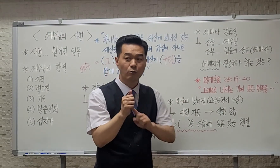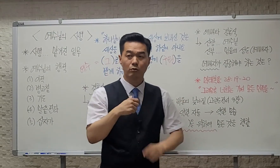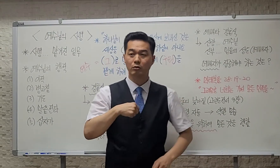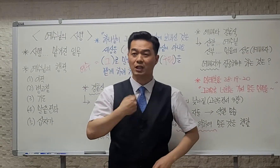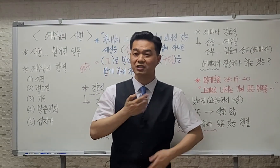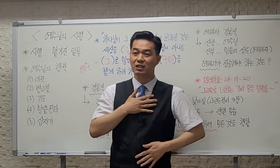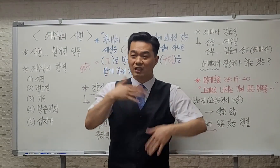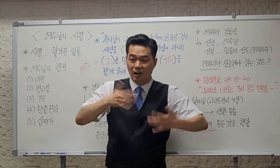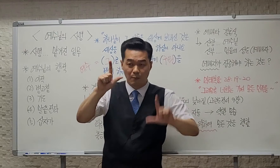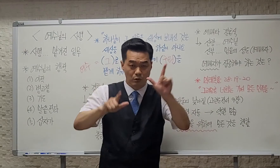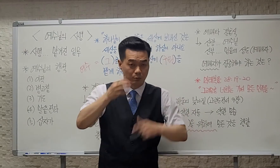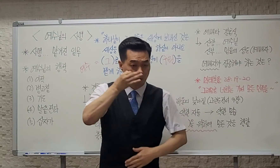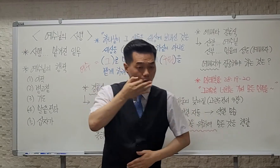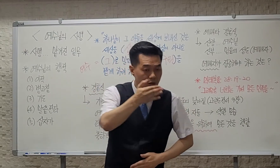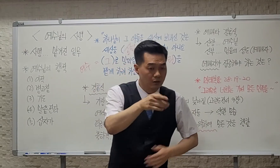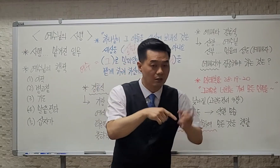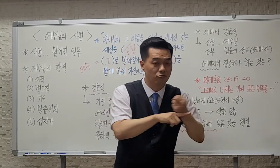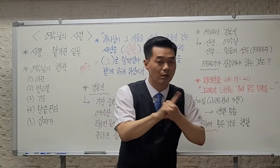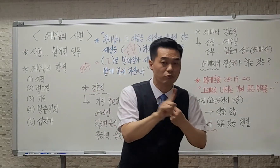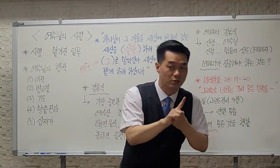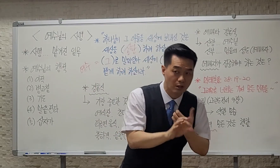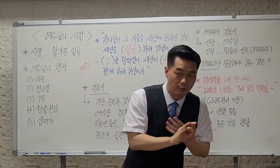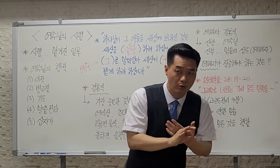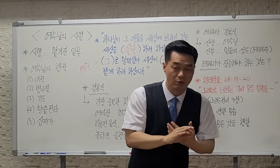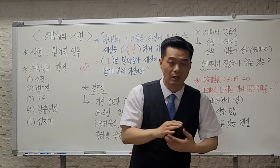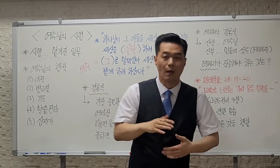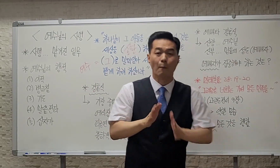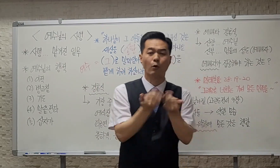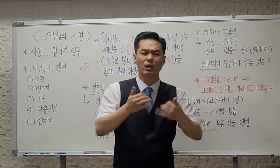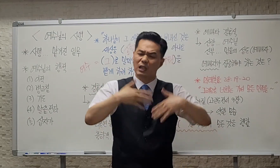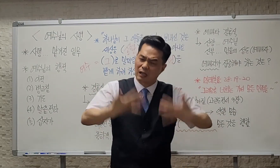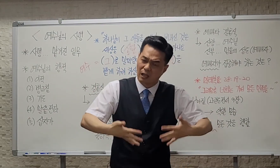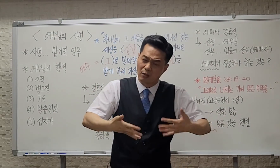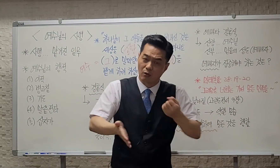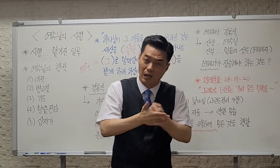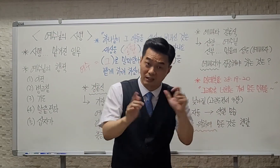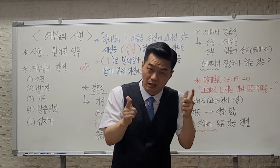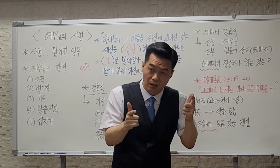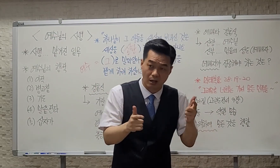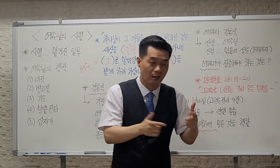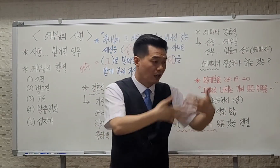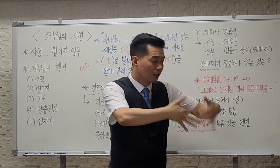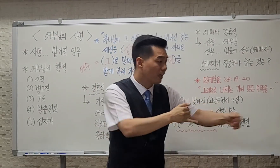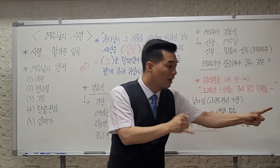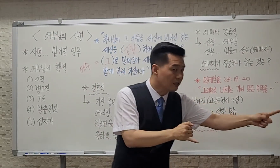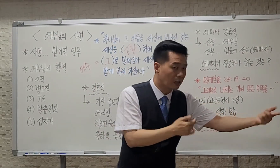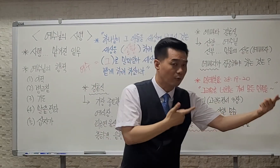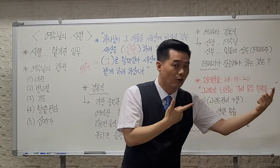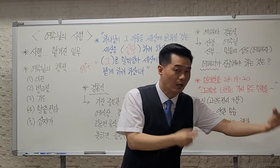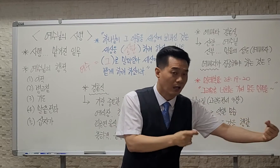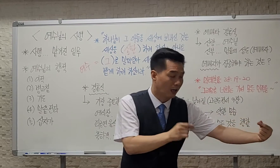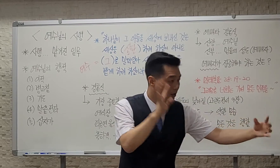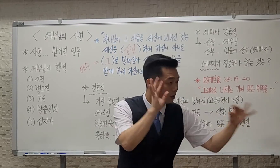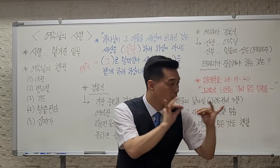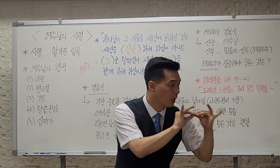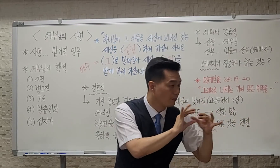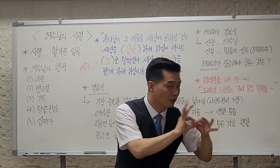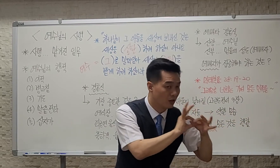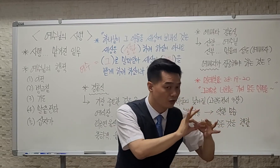바울은 자신이 약한 모습을 보이는 이유가 무엇인가 하면 본인이 약해서가 아니라 그 약한 사람과 같은 공감대를